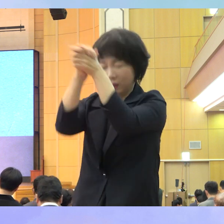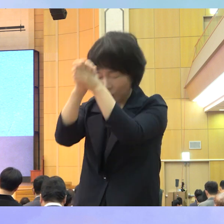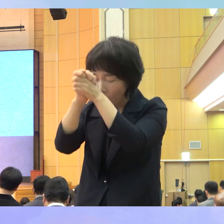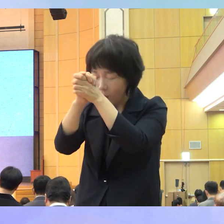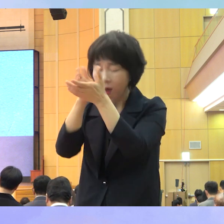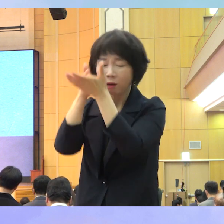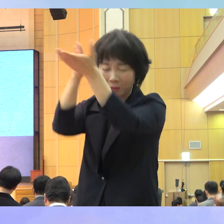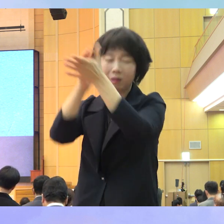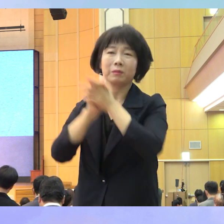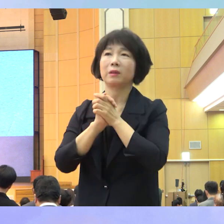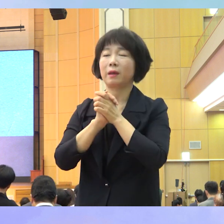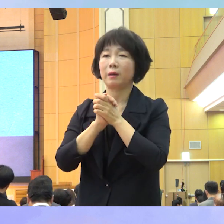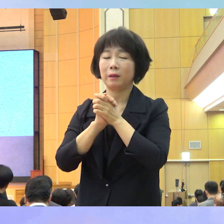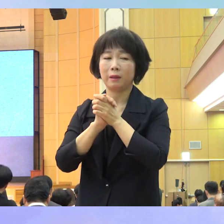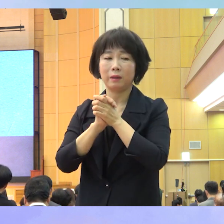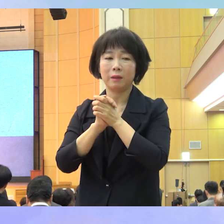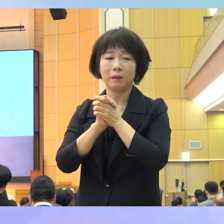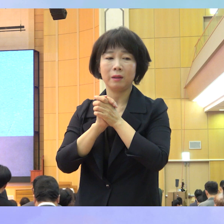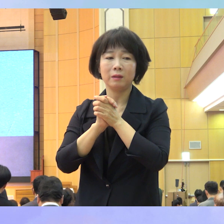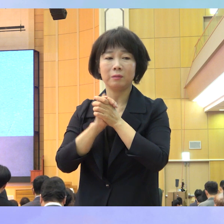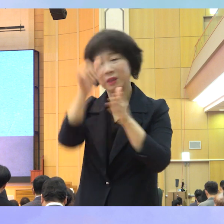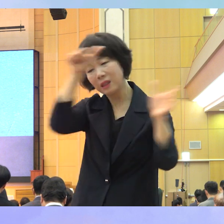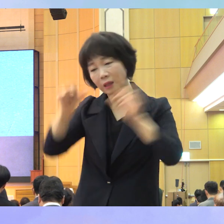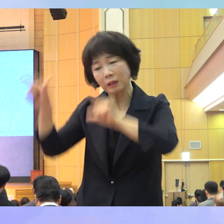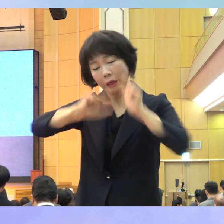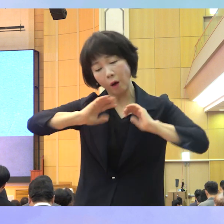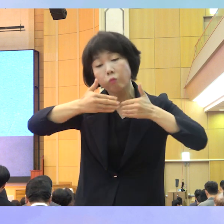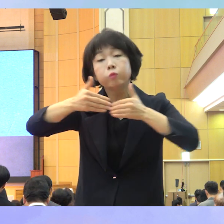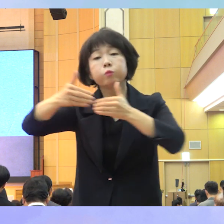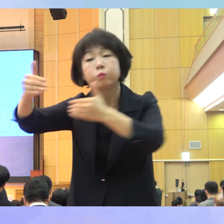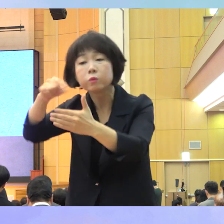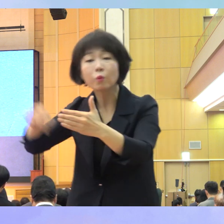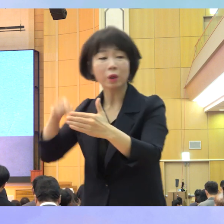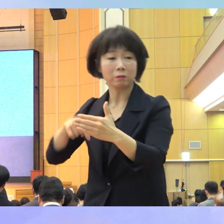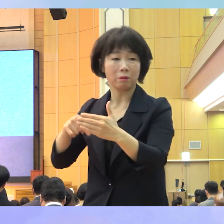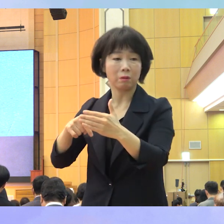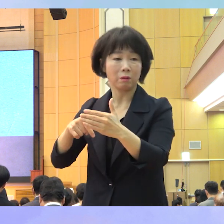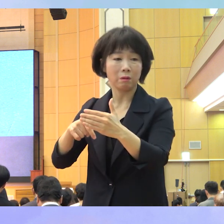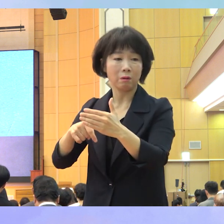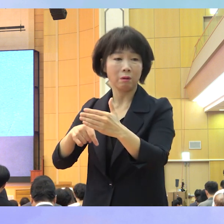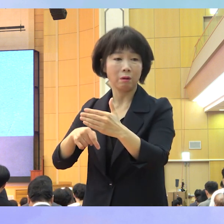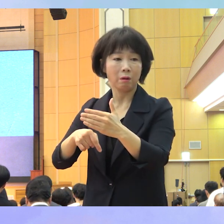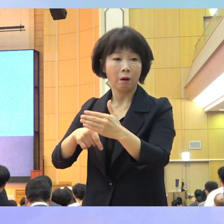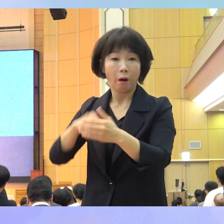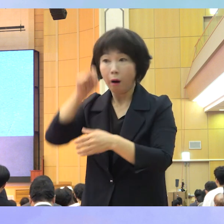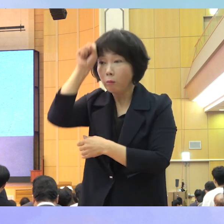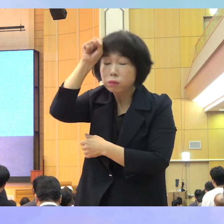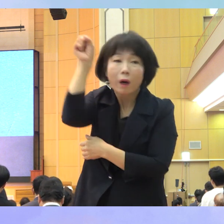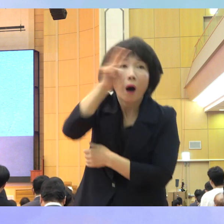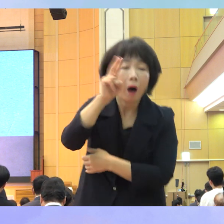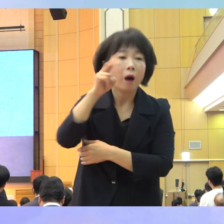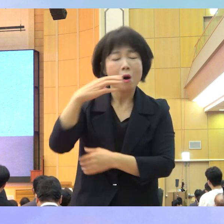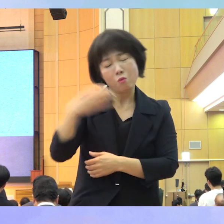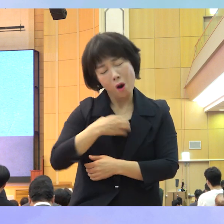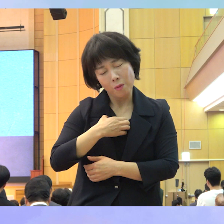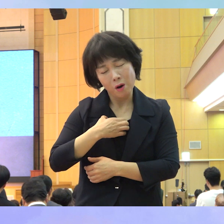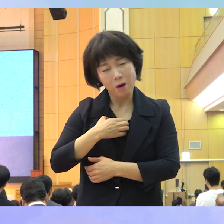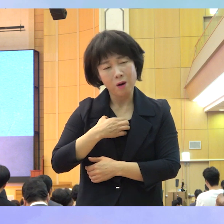구합니다. 그 광야의 과정 속에서 어떠한 원인으로 하여금 간에 지금